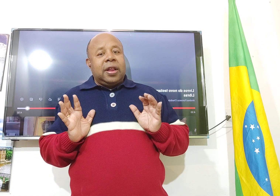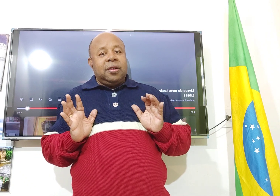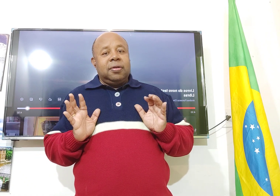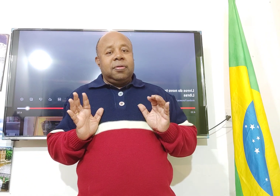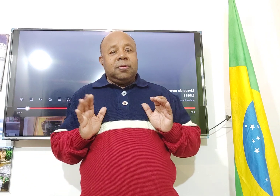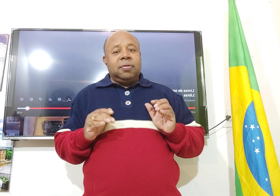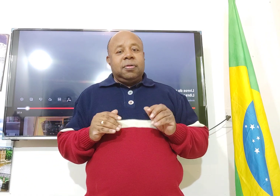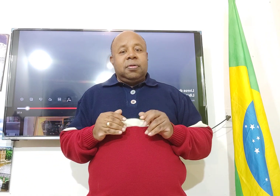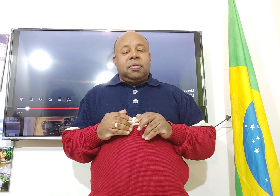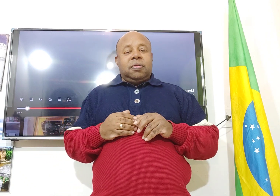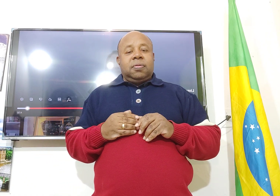fala.